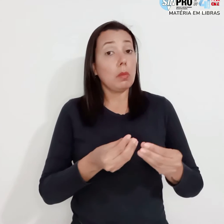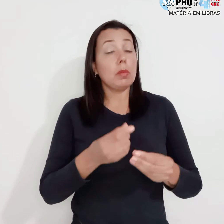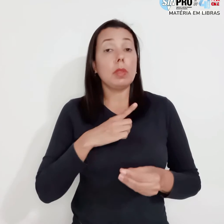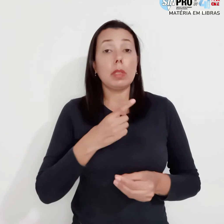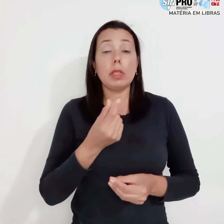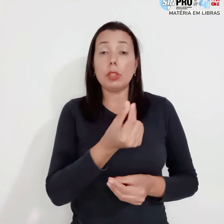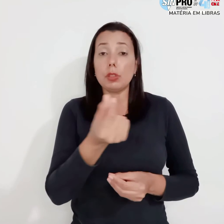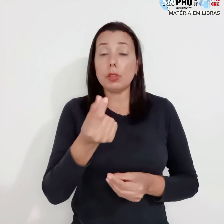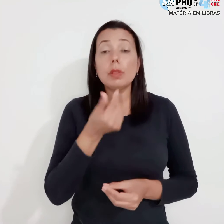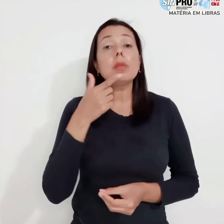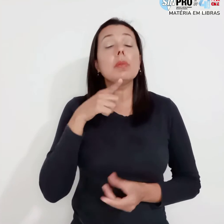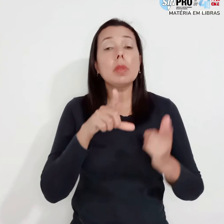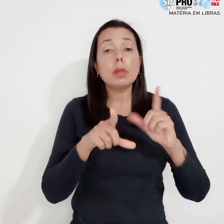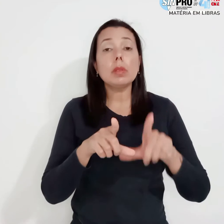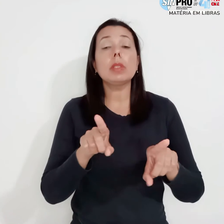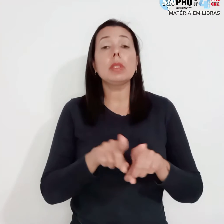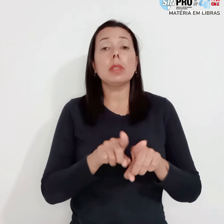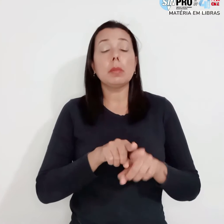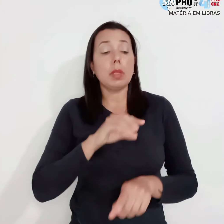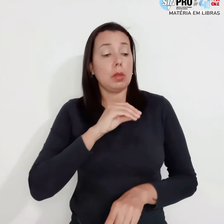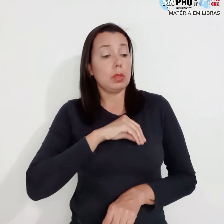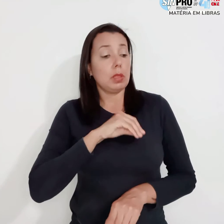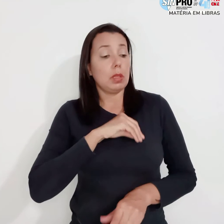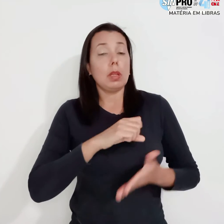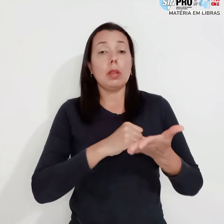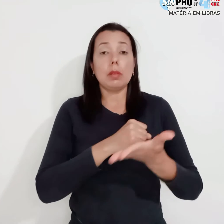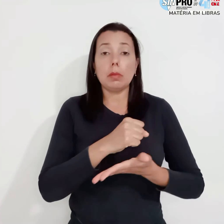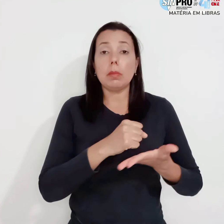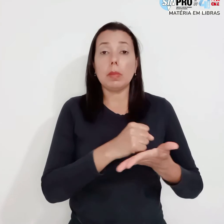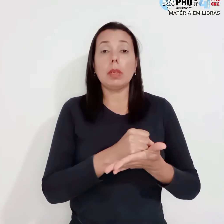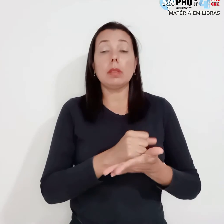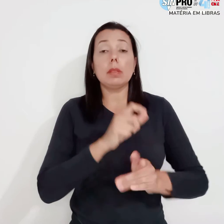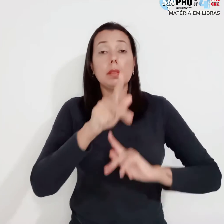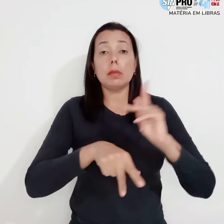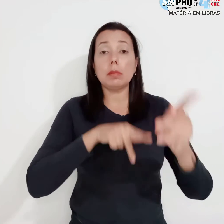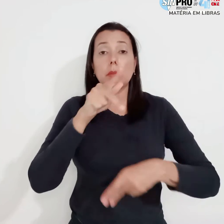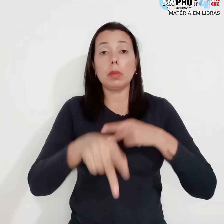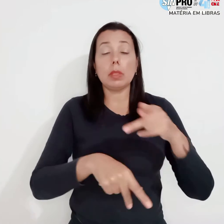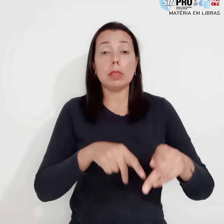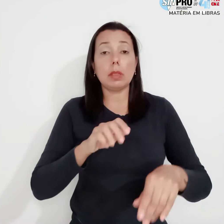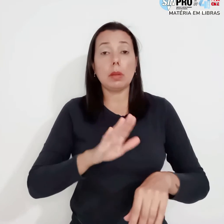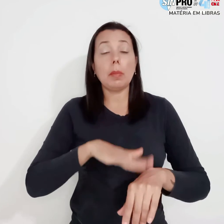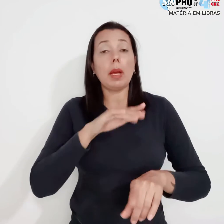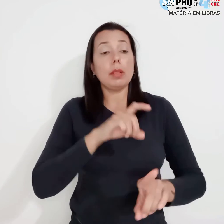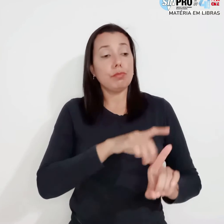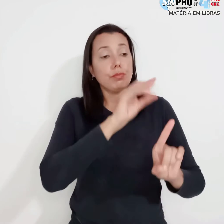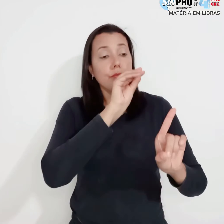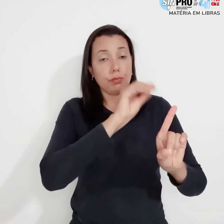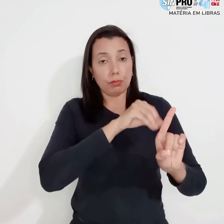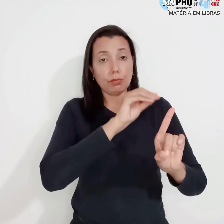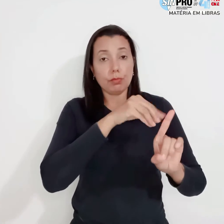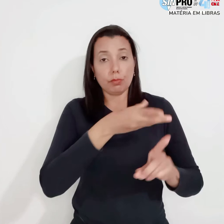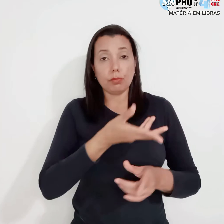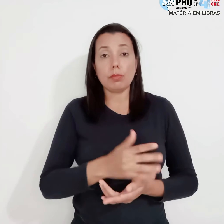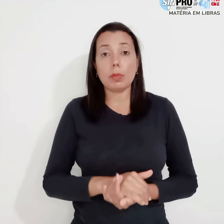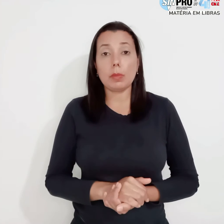como há dinheiro para garantir uma renda básica para a população mais vulnerável.